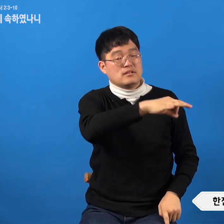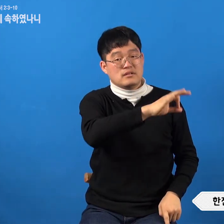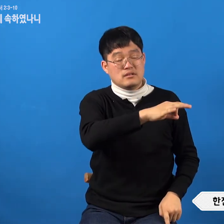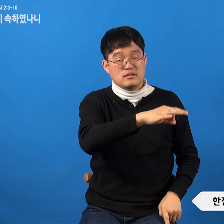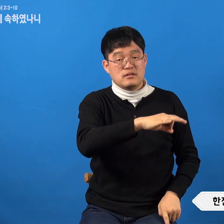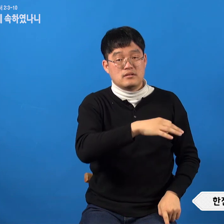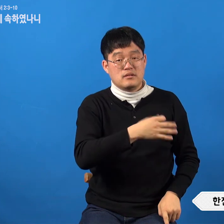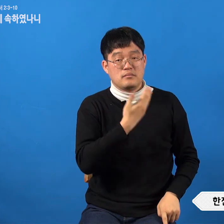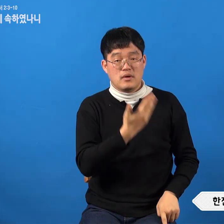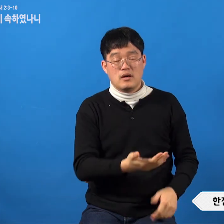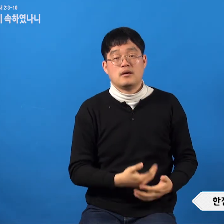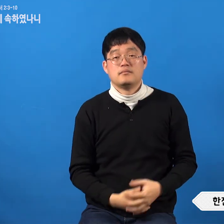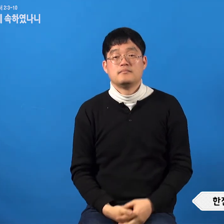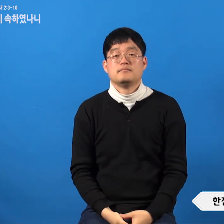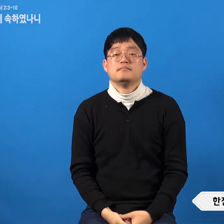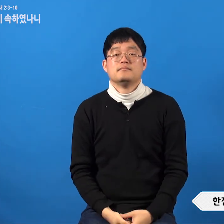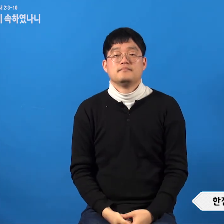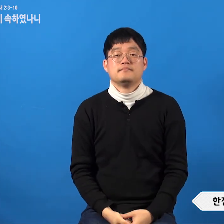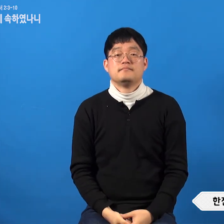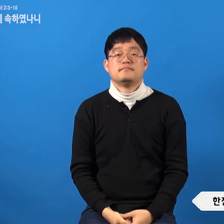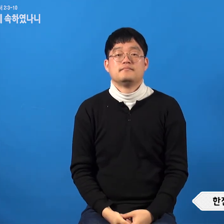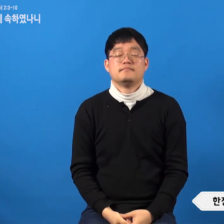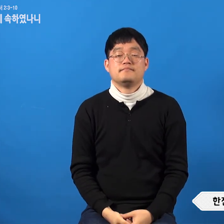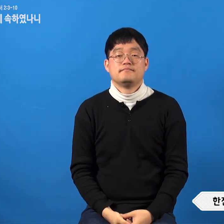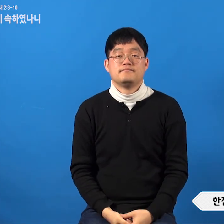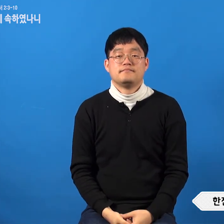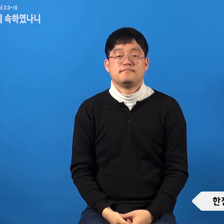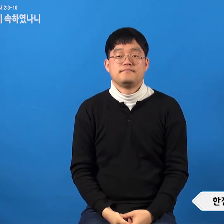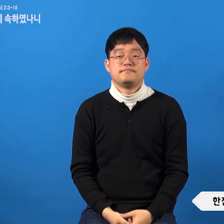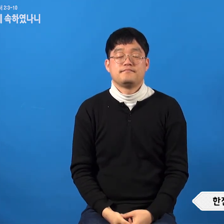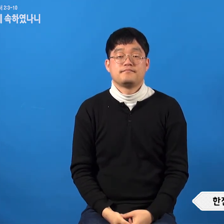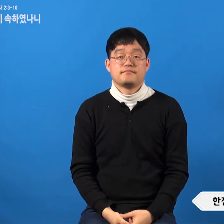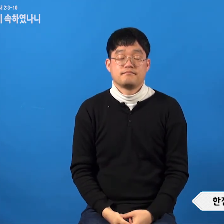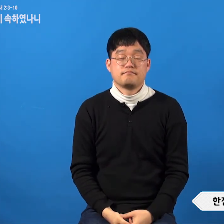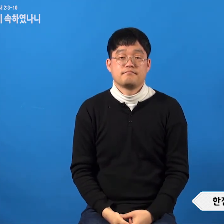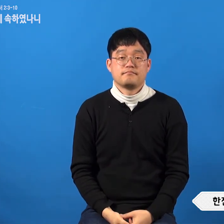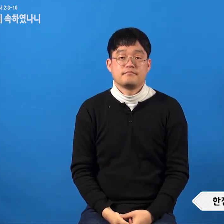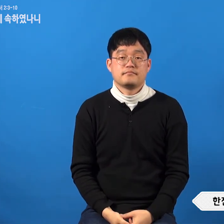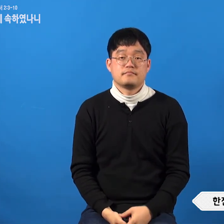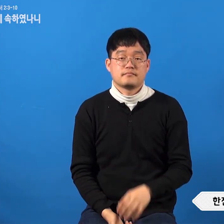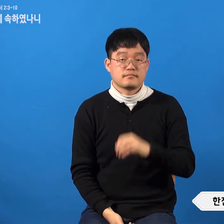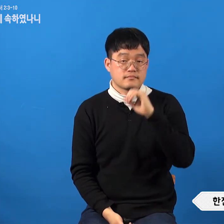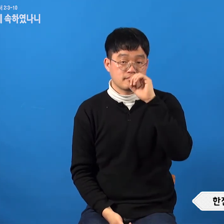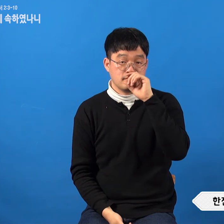한없이 아멘 소리가 그냥 기어 들어가지요. 그런데 정말 그렇습니다.